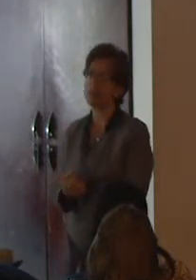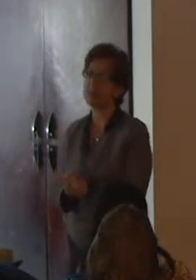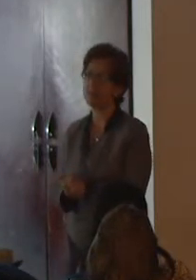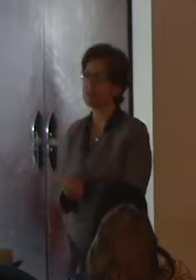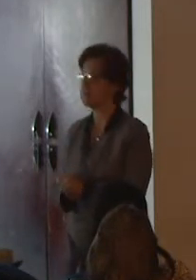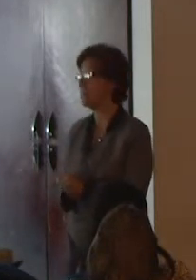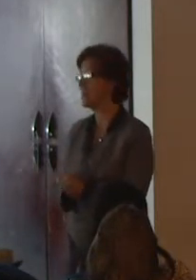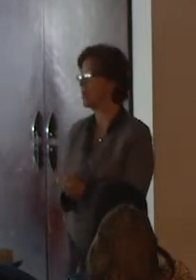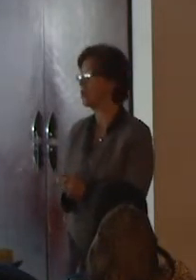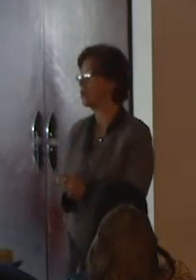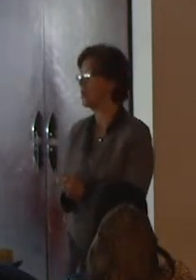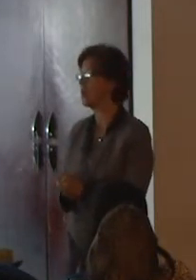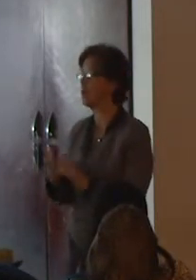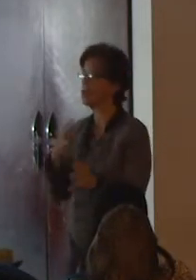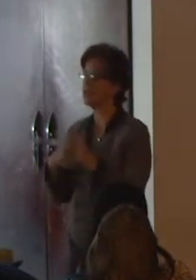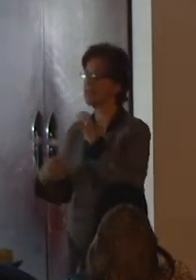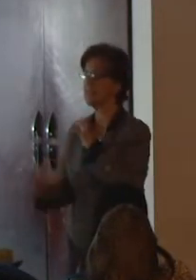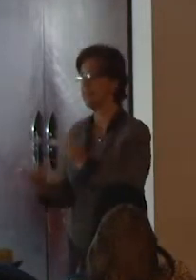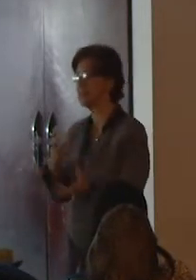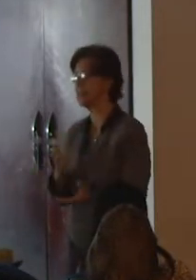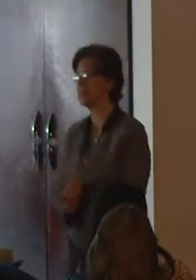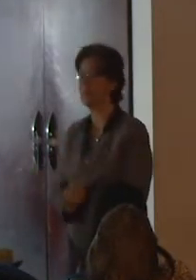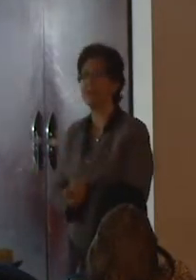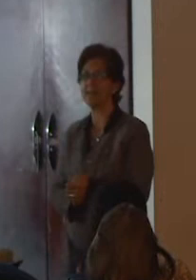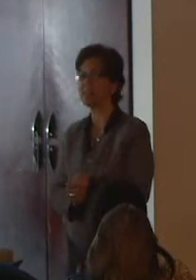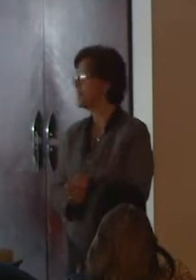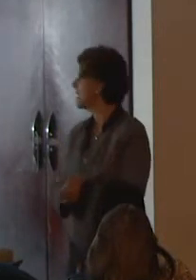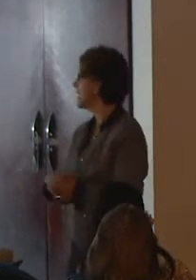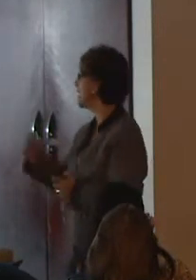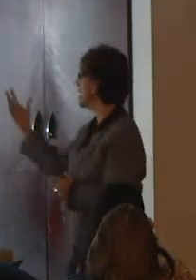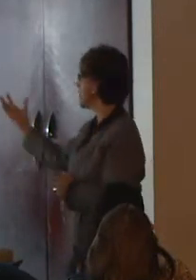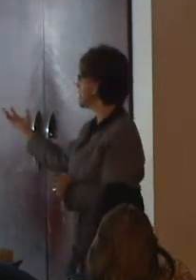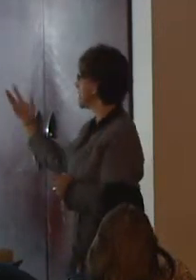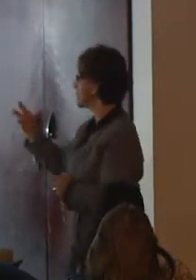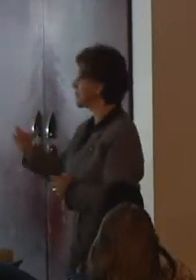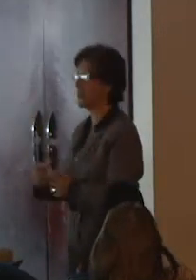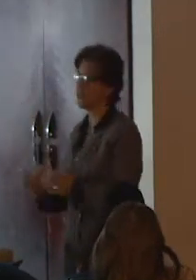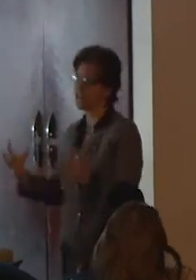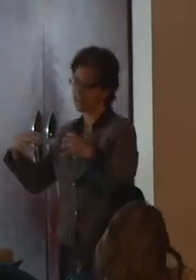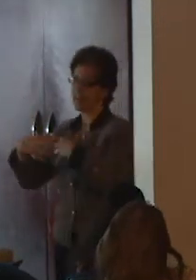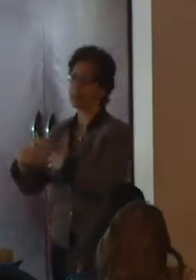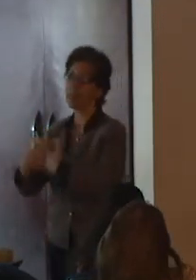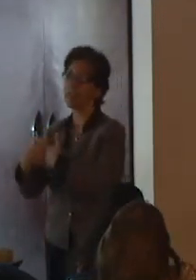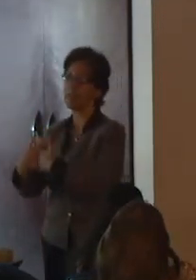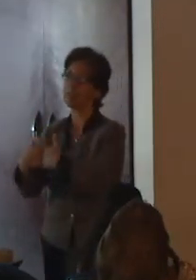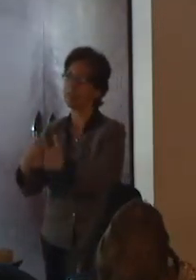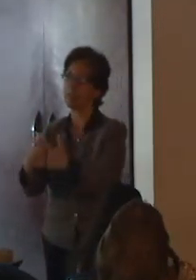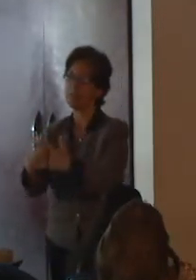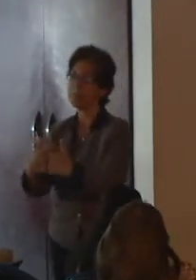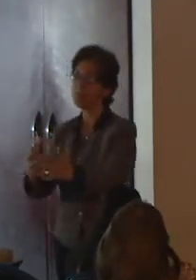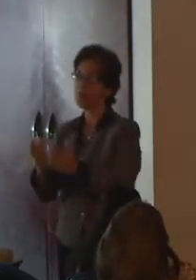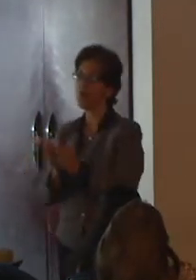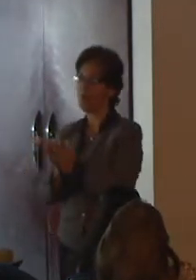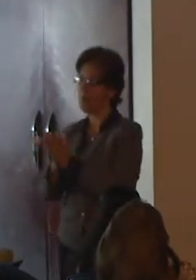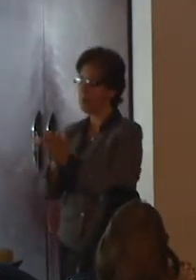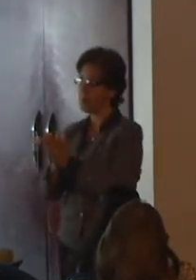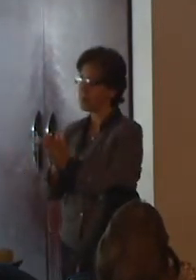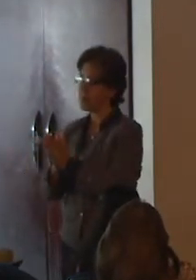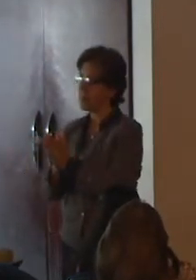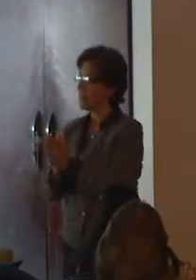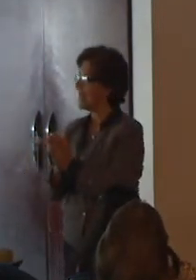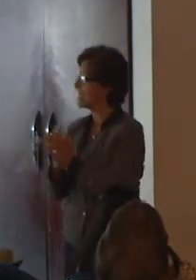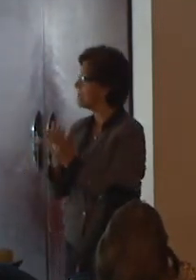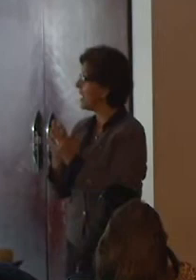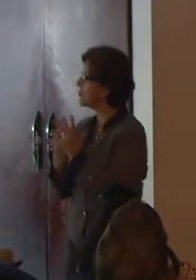estar con nosotros y ojalá que comencemos este diálogo de encuentros, de experiencias y saberes y de proyectos porque estamos en el mismo